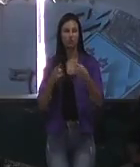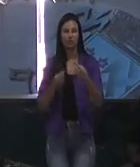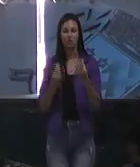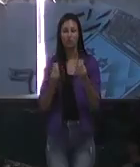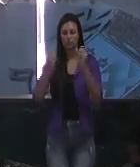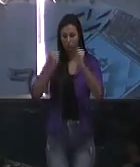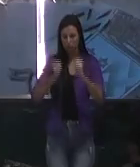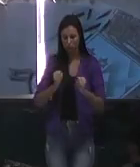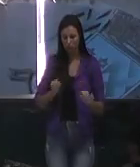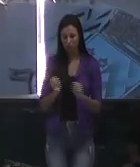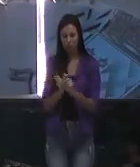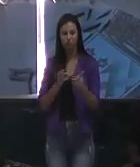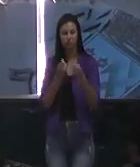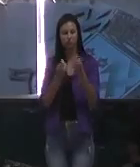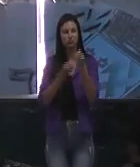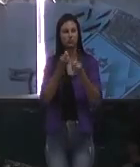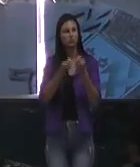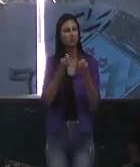econômico,